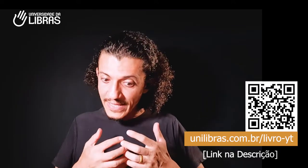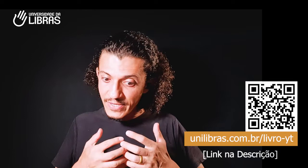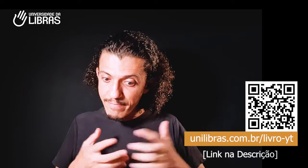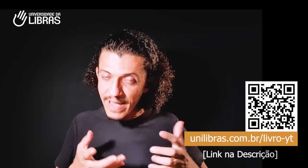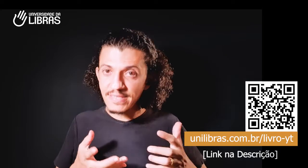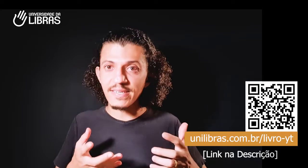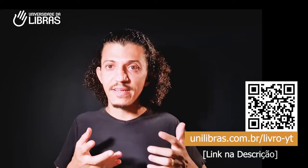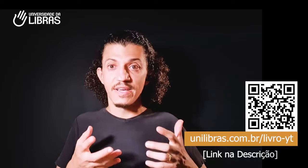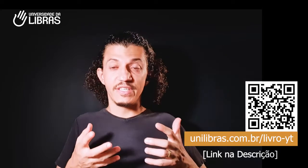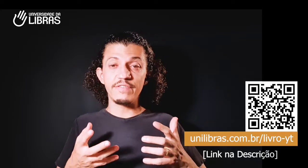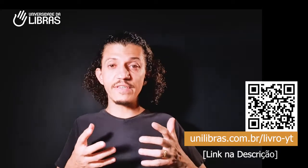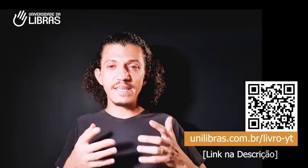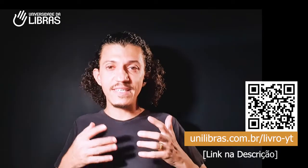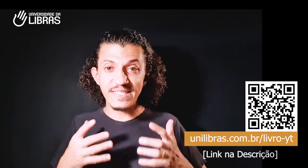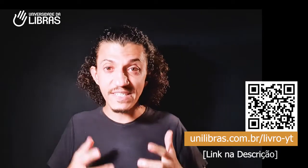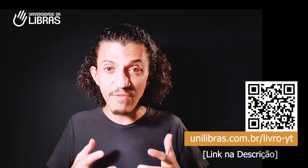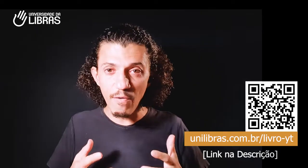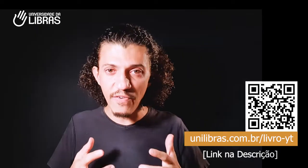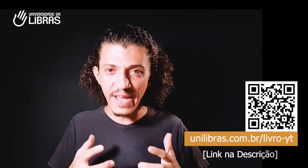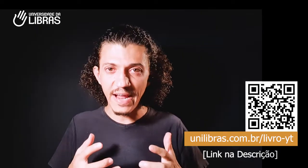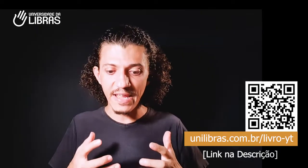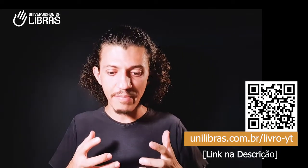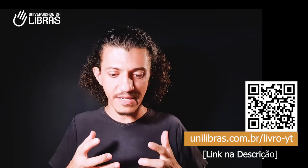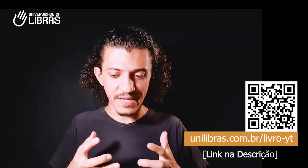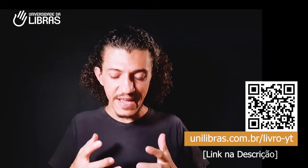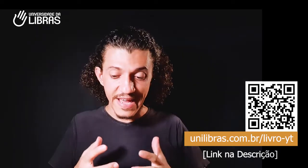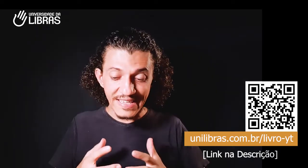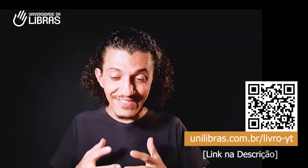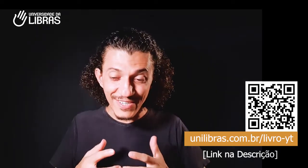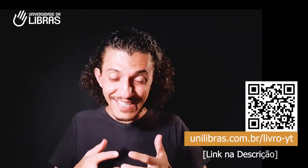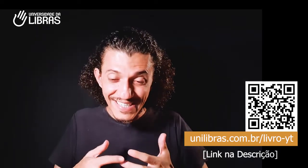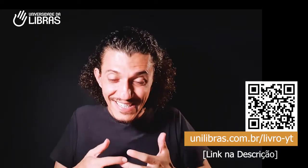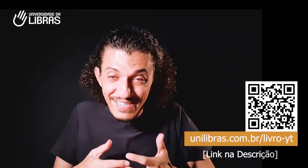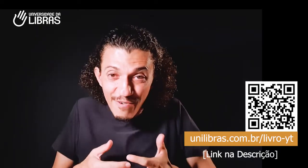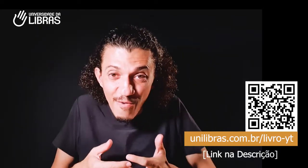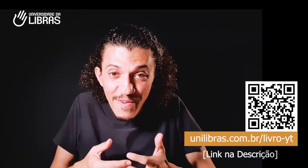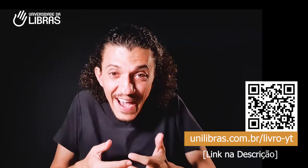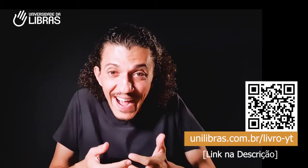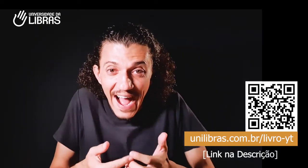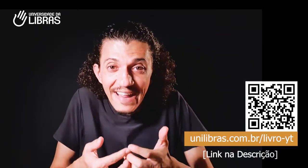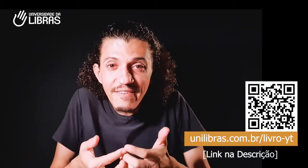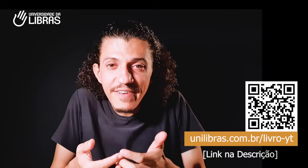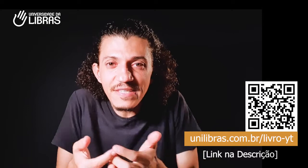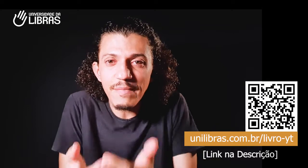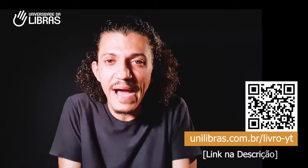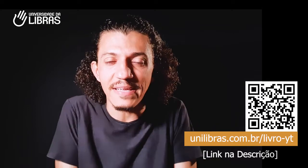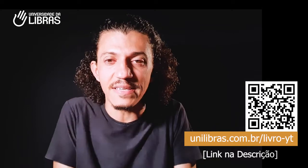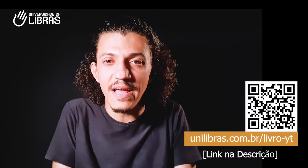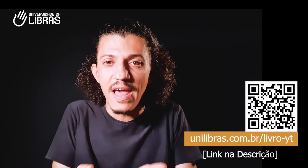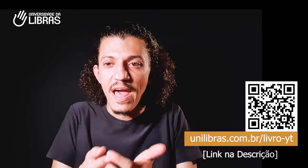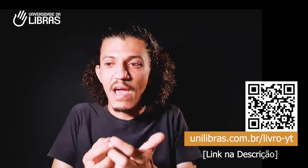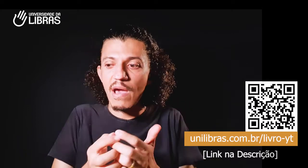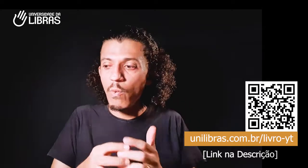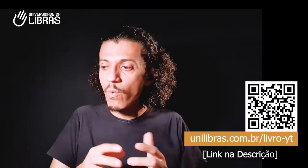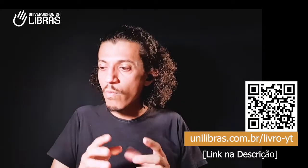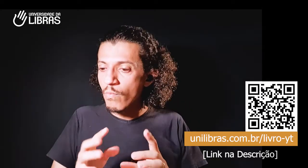possibilidade nesse de você se desenvolver na libras e de você se desenvolver cada vez mais é um